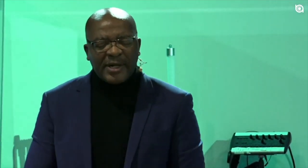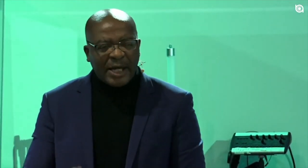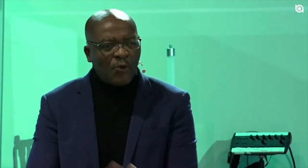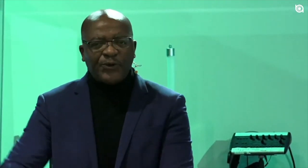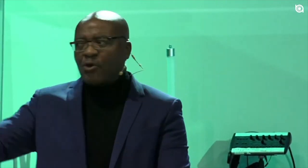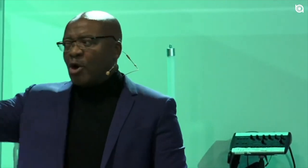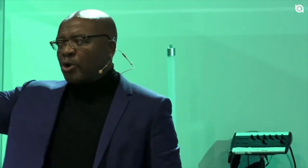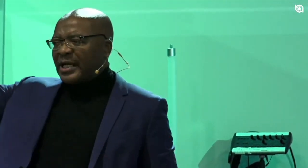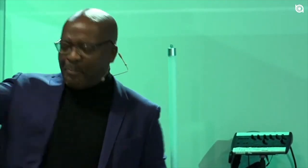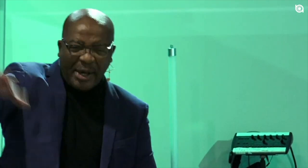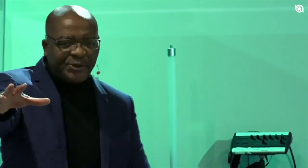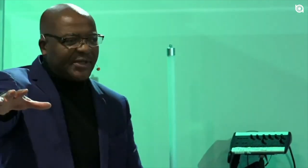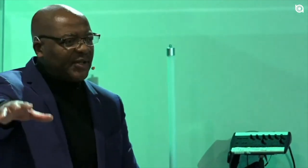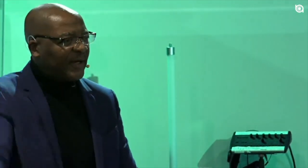Si tu es dans la confusion, reçois la paix du Seigneur.